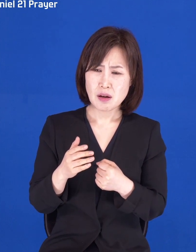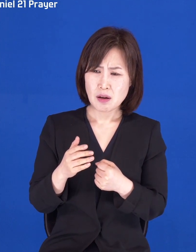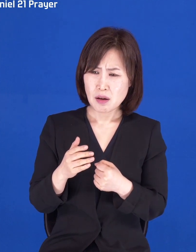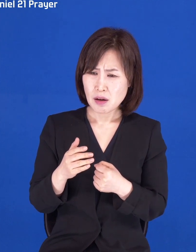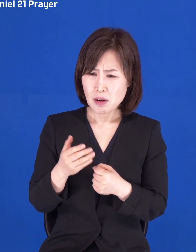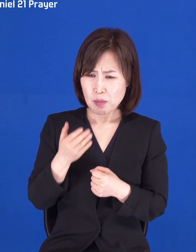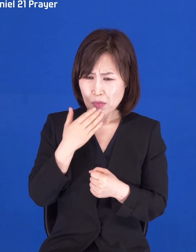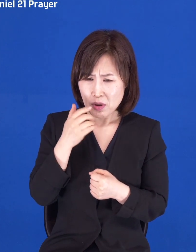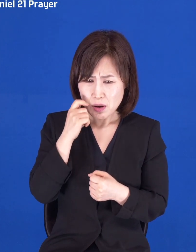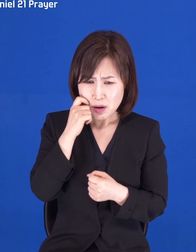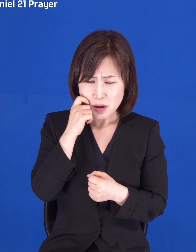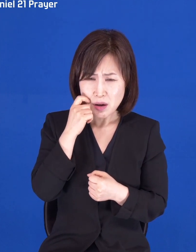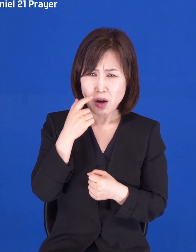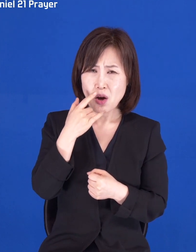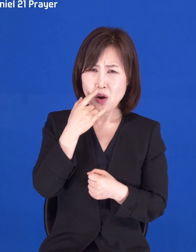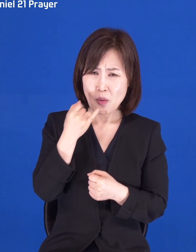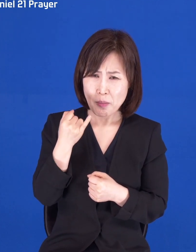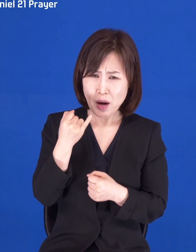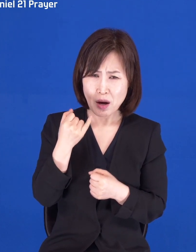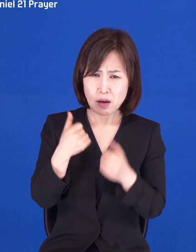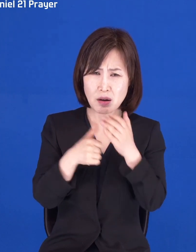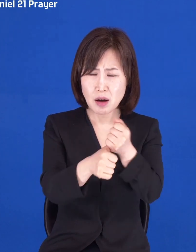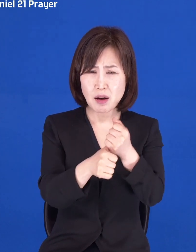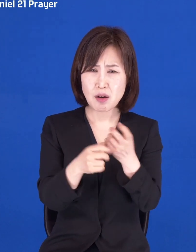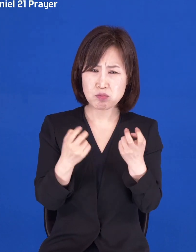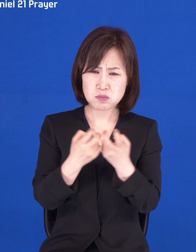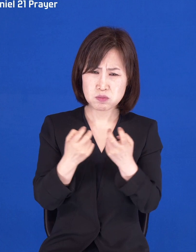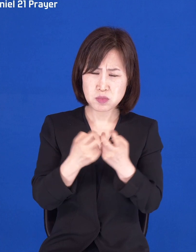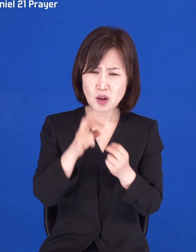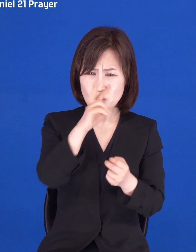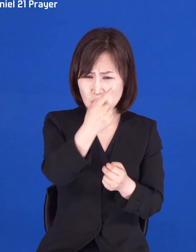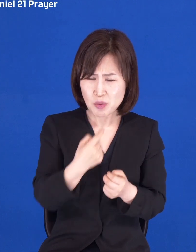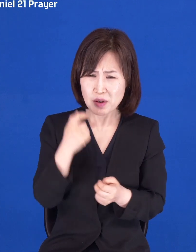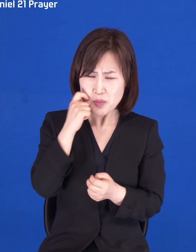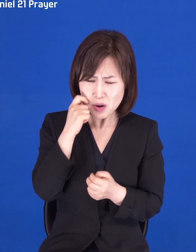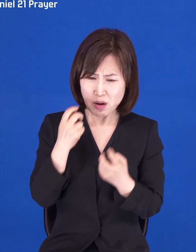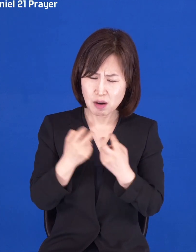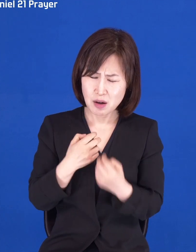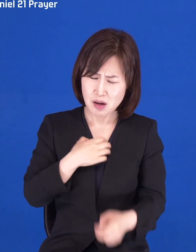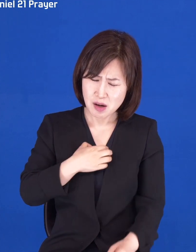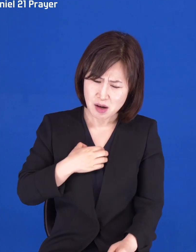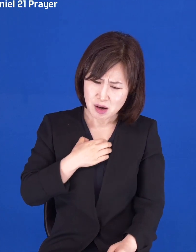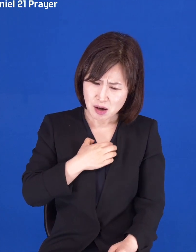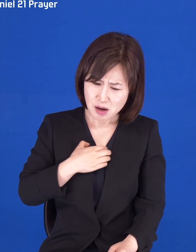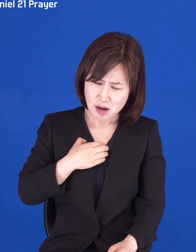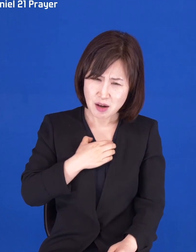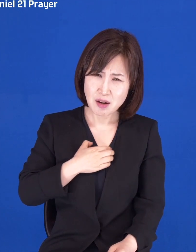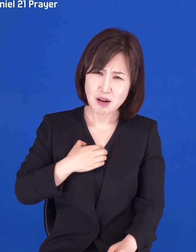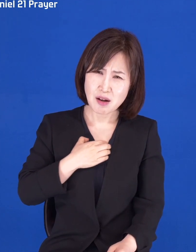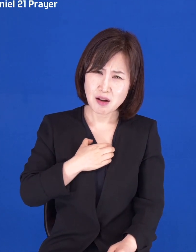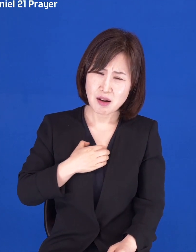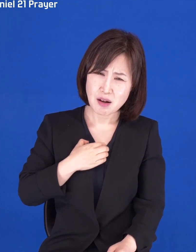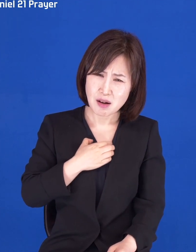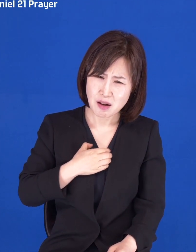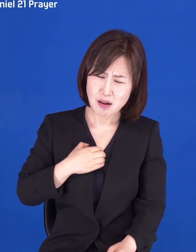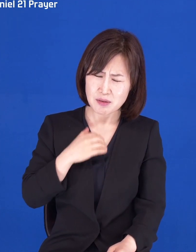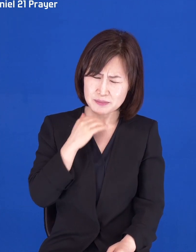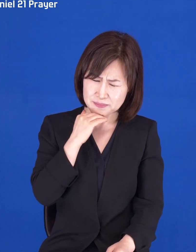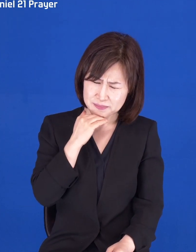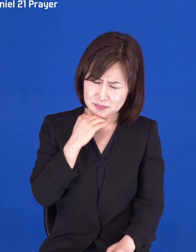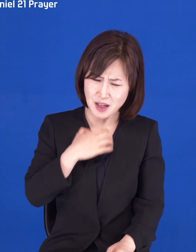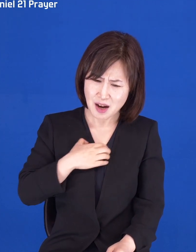삼키고 어머니마저도 붙잡혀 가셔서 영 못 돌아오실까 봐 마음을 졸이면서